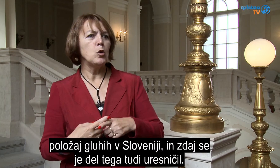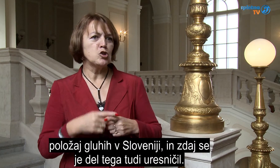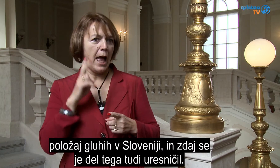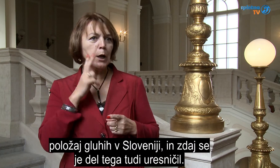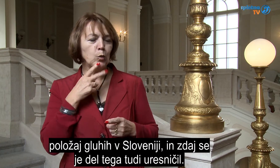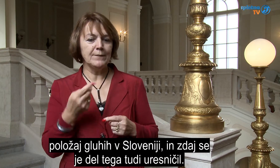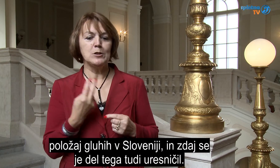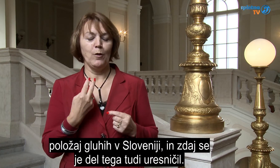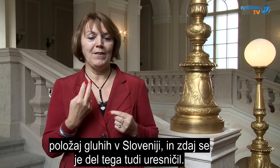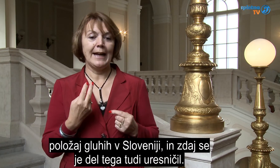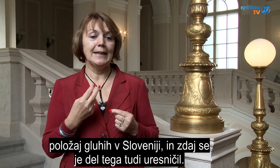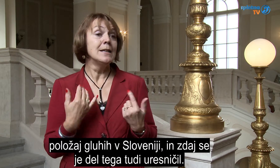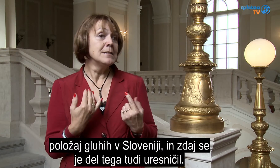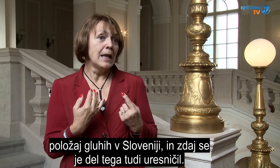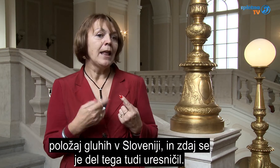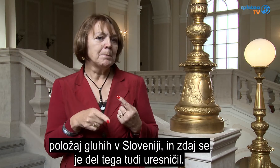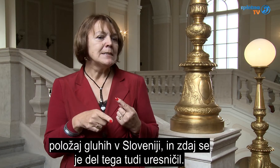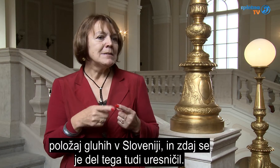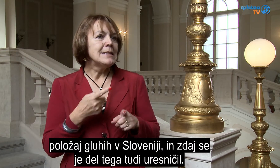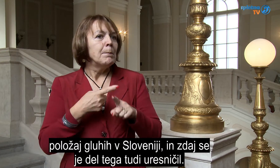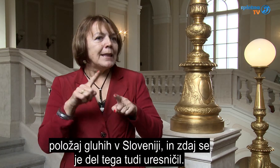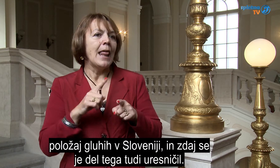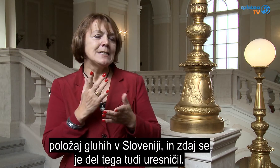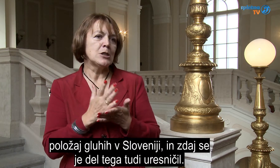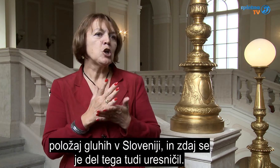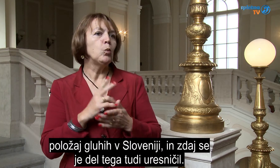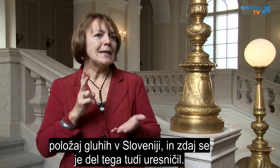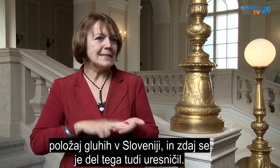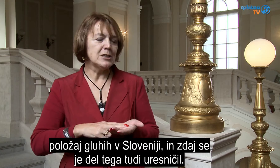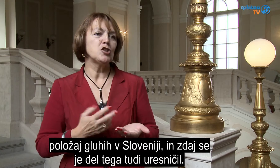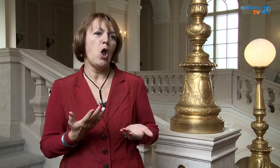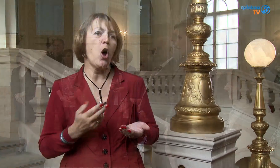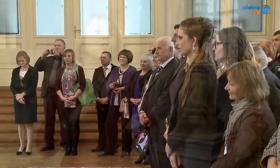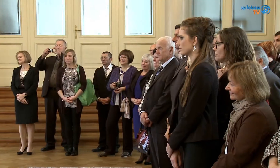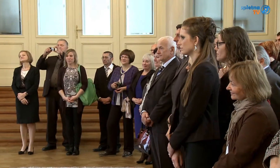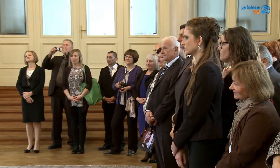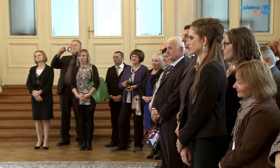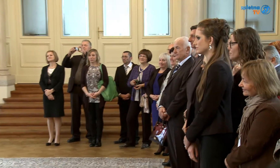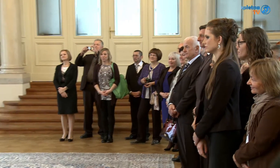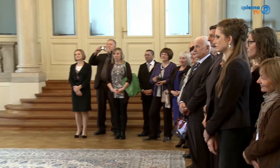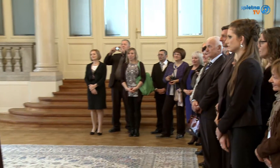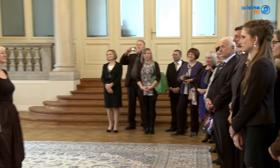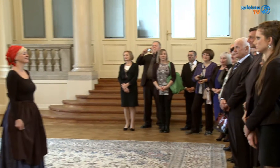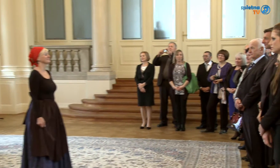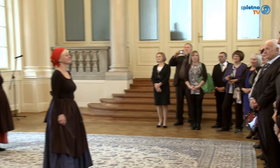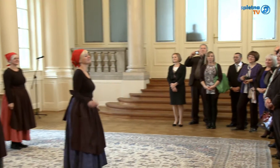Zdaj ste vse spremenili, ne? Jaz bil spodhoden, kad cajt pa konca pokazati.